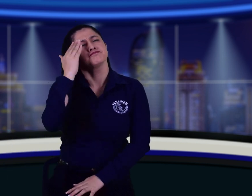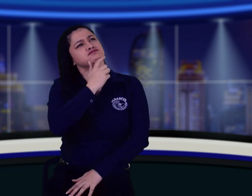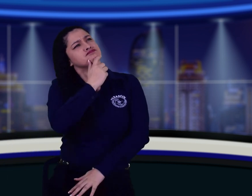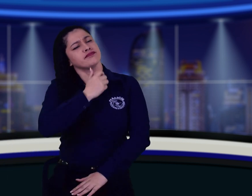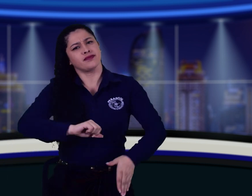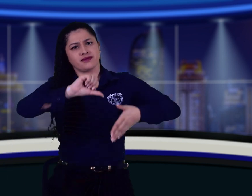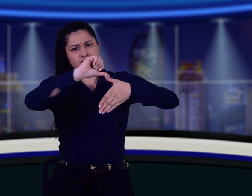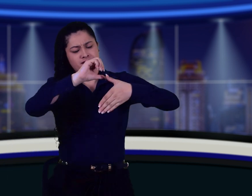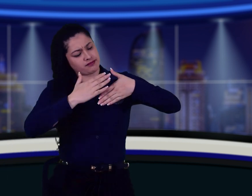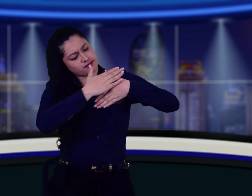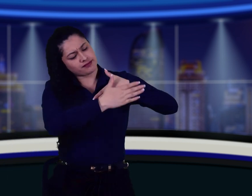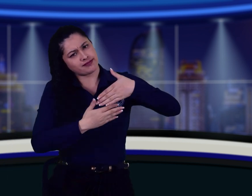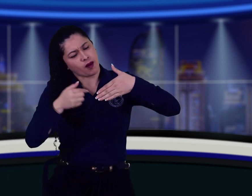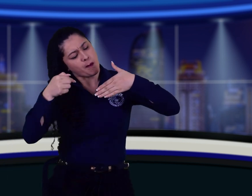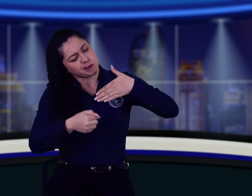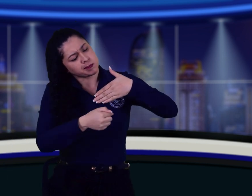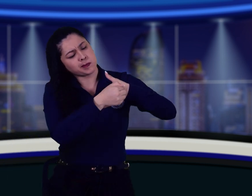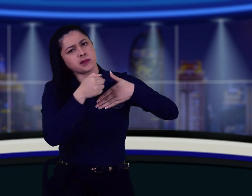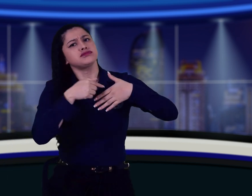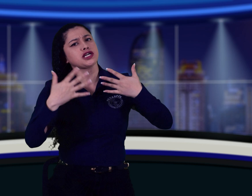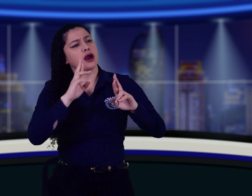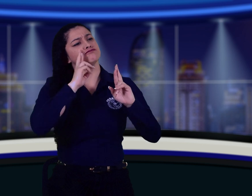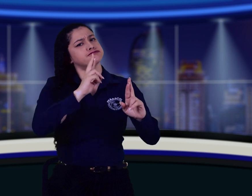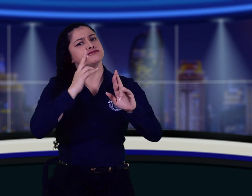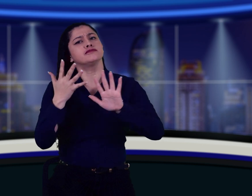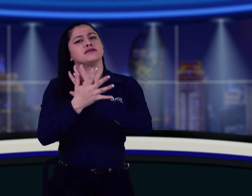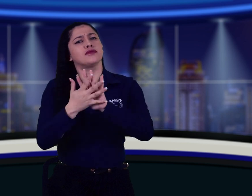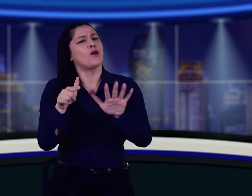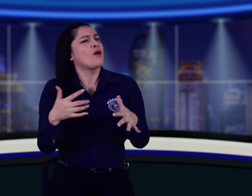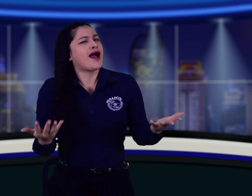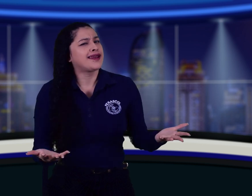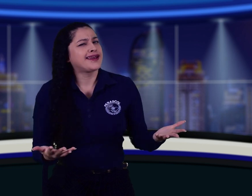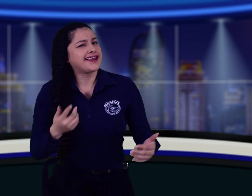y en Latinoamérica Qué países cuentan ya con este reconocimiento miremos